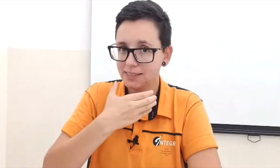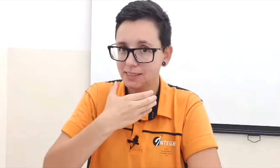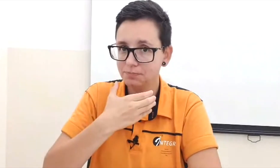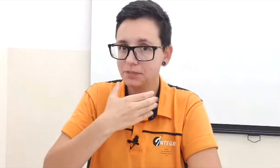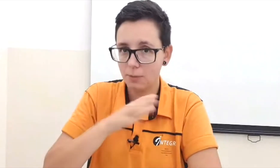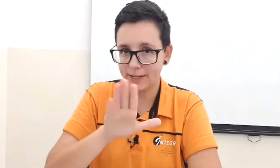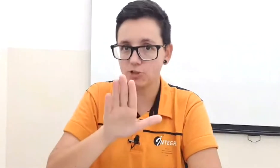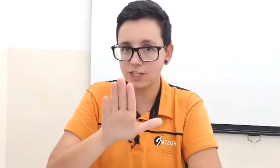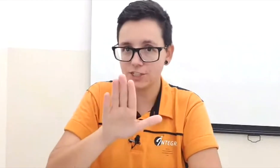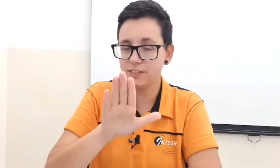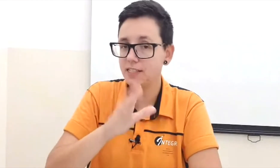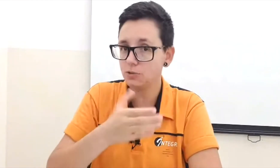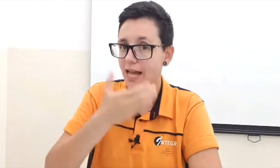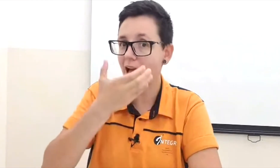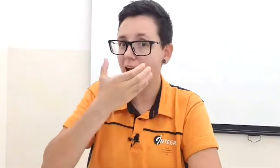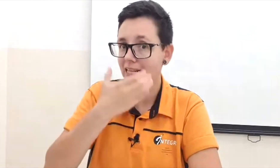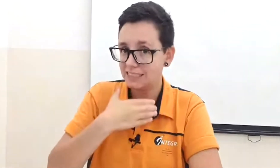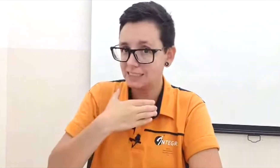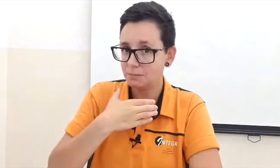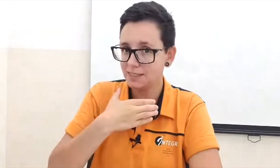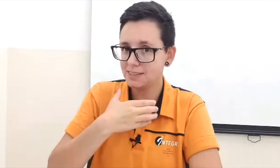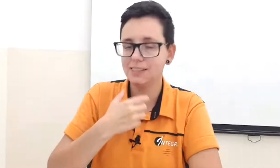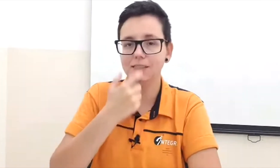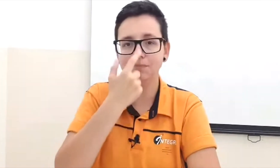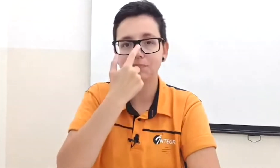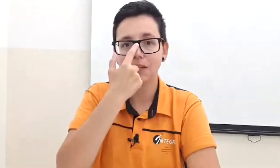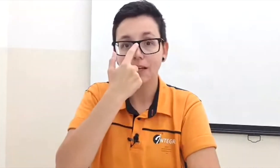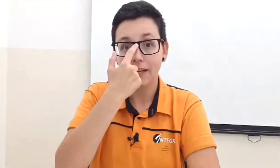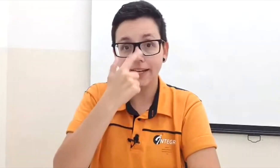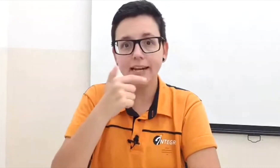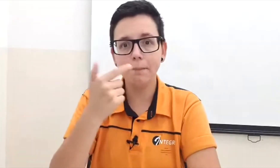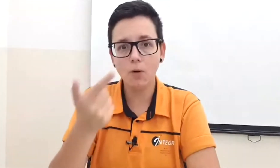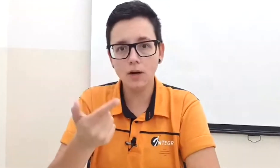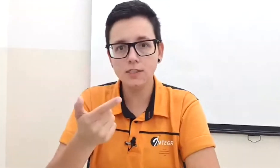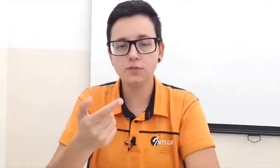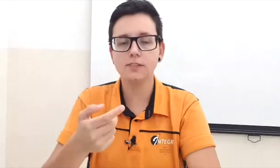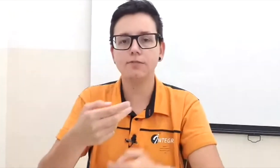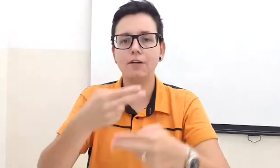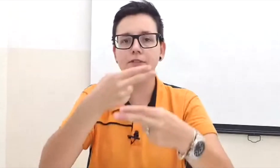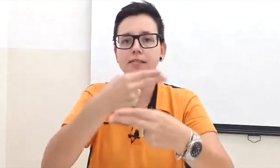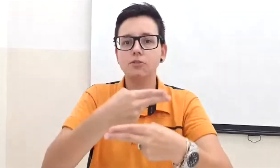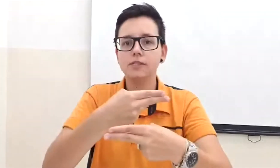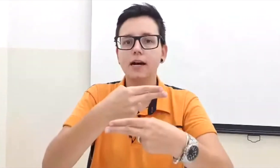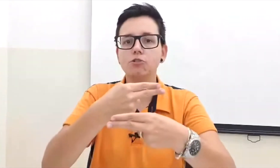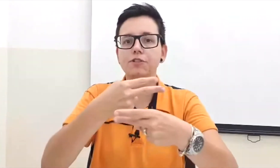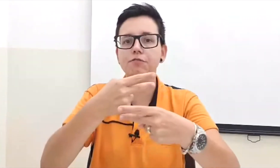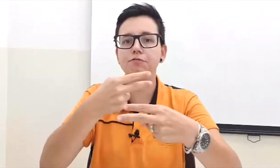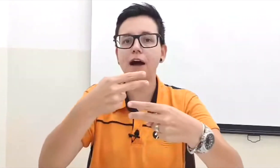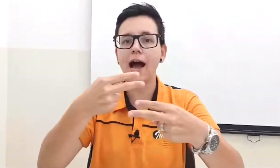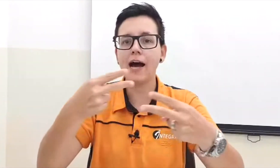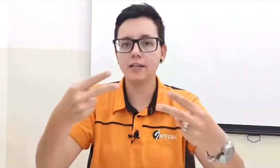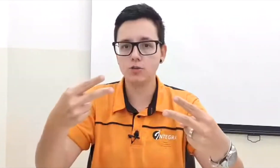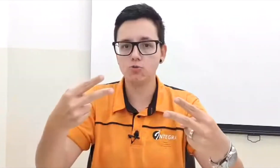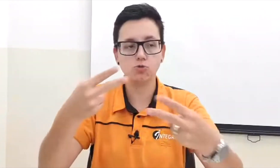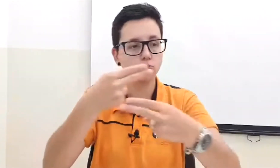maçã, calma aí que eu já te ensino, tá? Maçã. E depois você vai fazer o sinal de vários